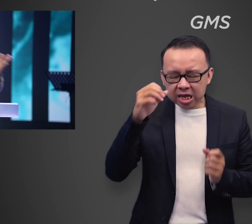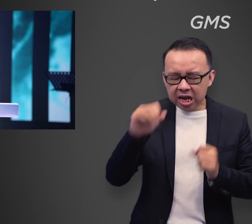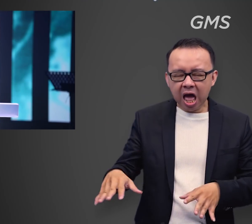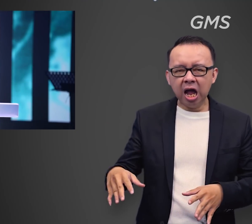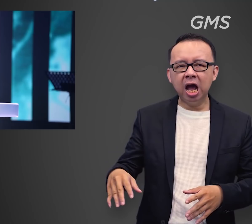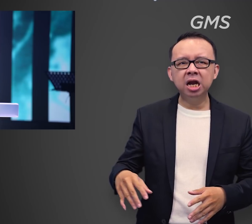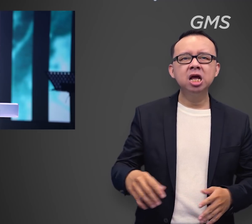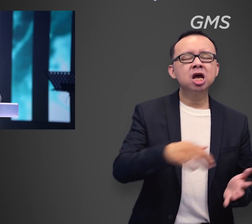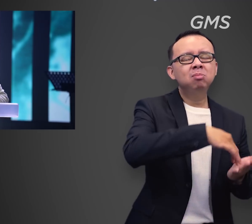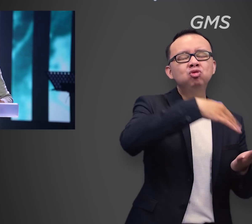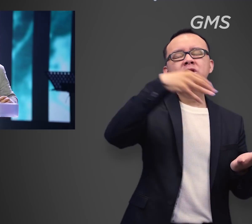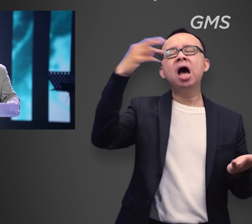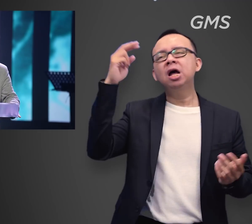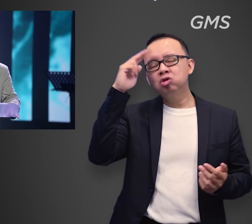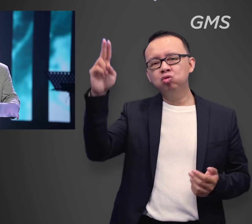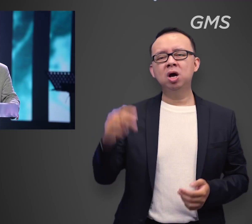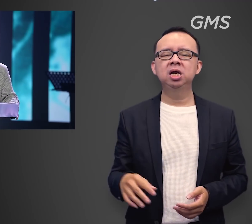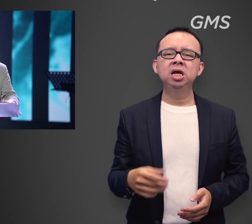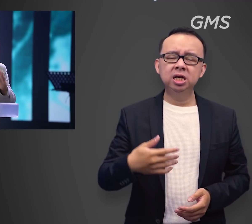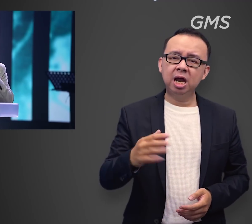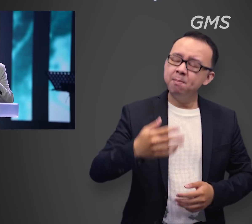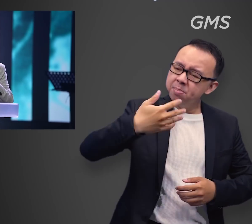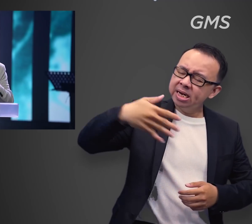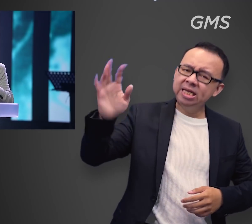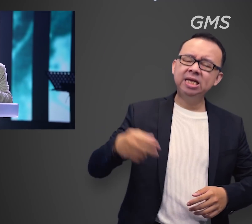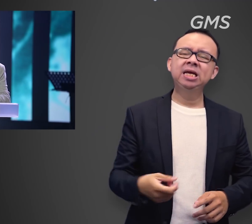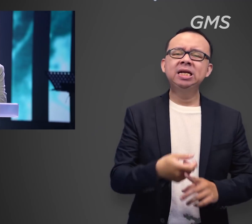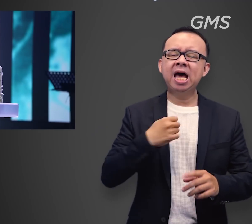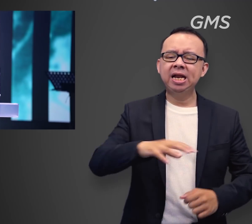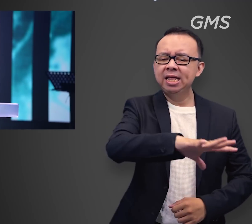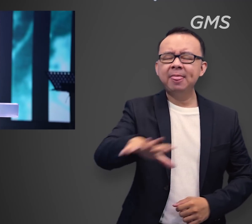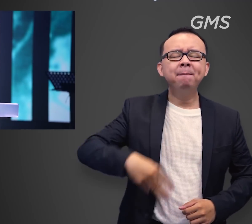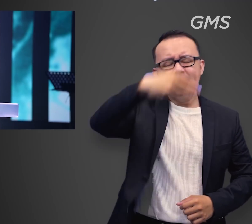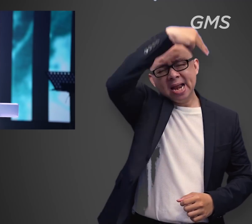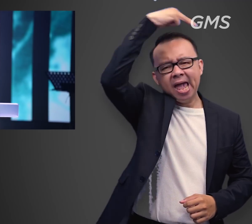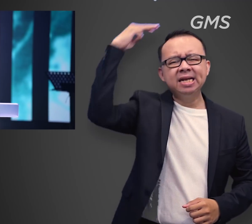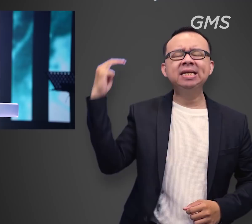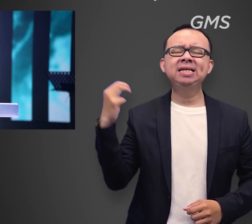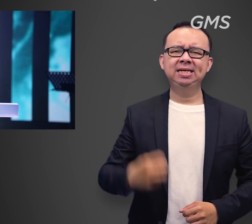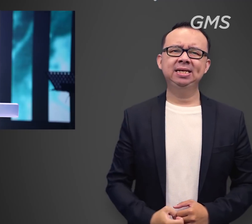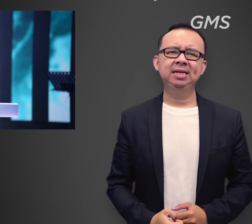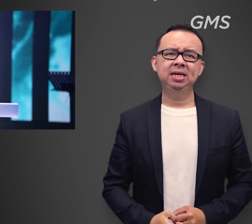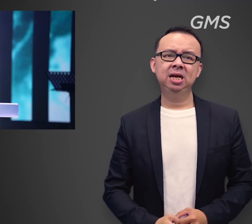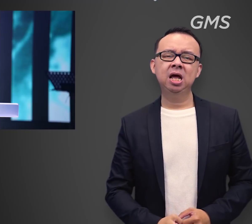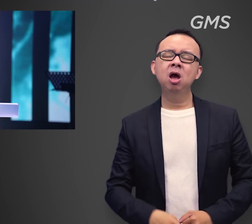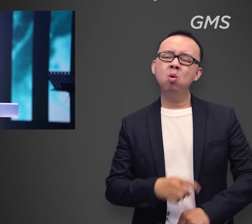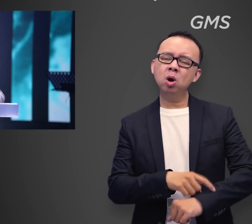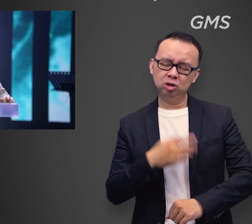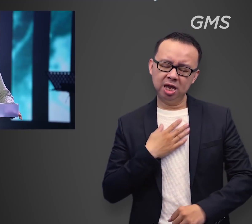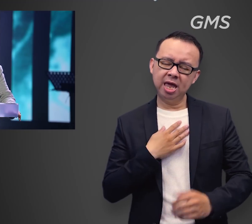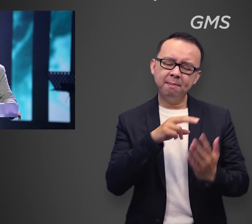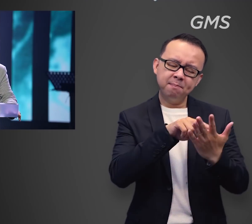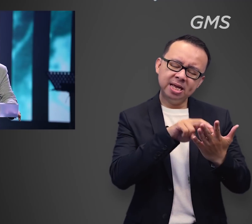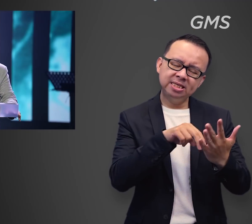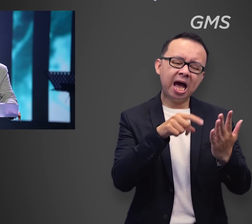harus terusir dari Taman Eden. Saya bisa bayangkan kalau saya baca ayat ini. Tuhan tidak suka orang tinggal